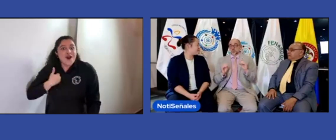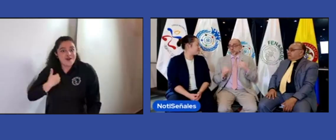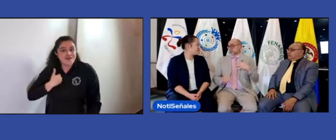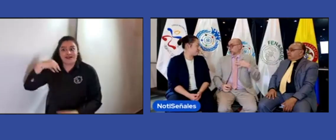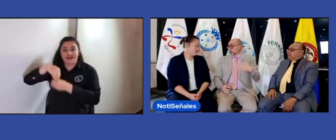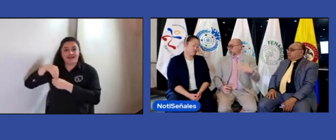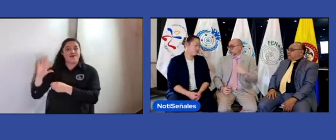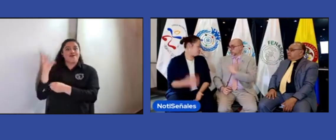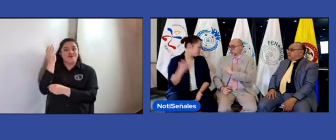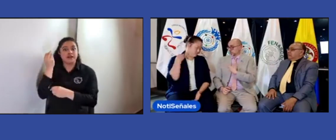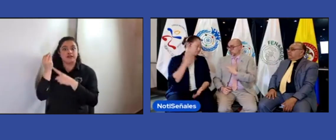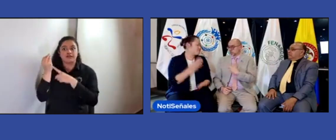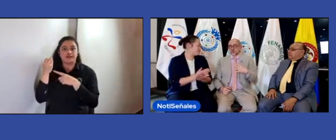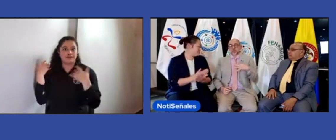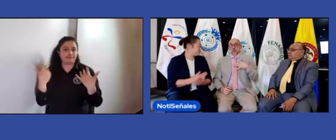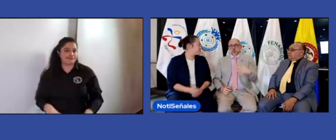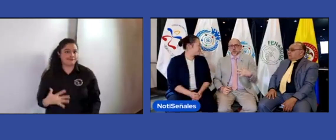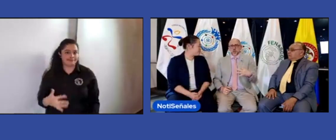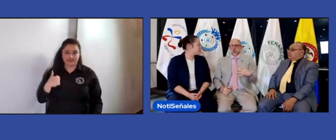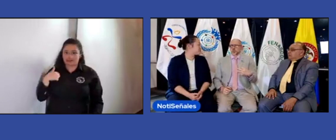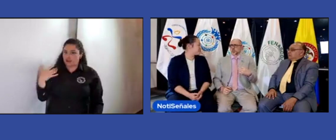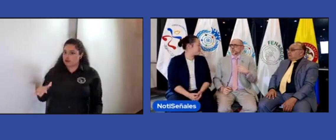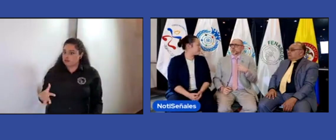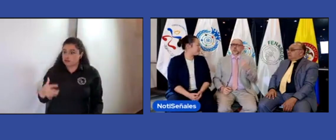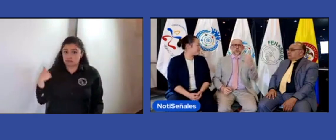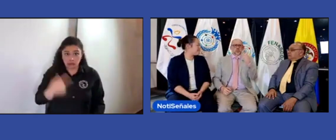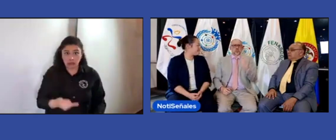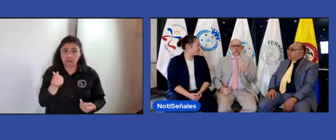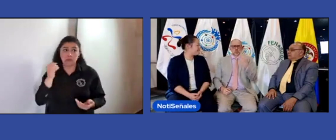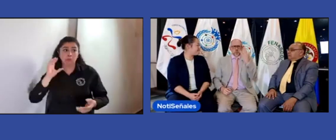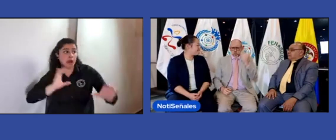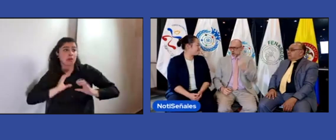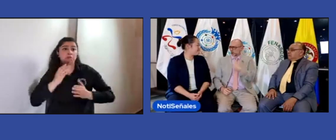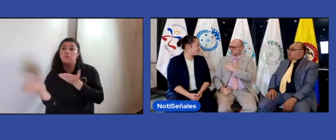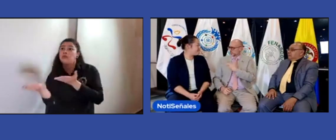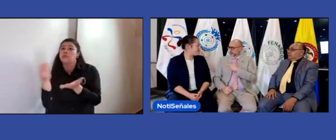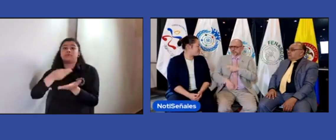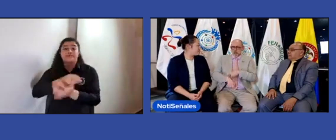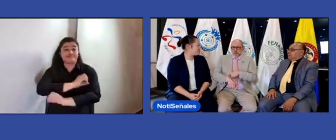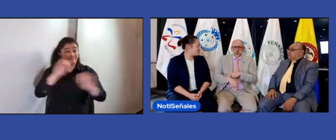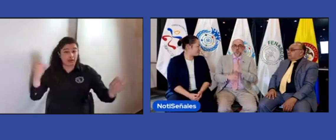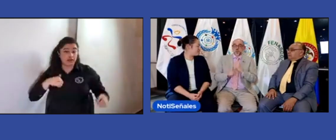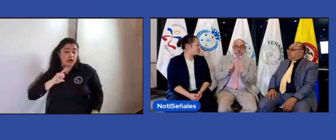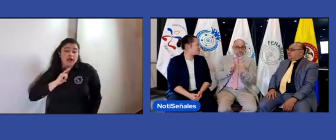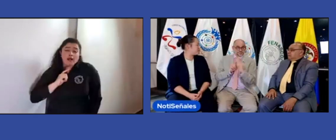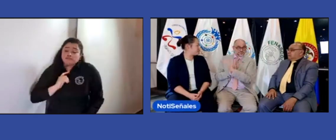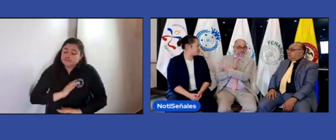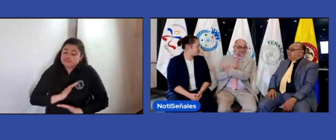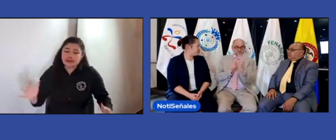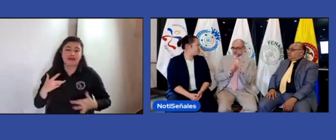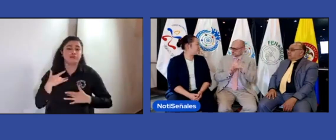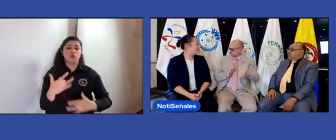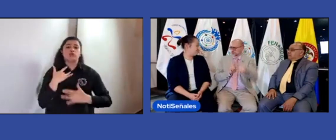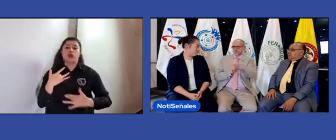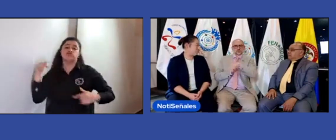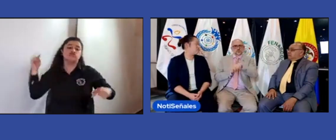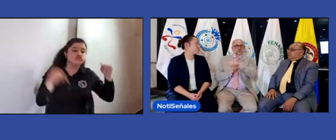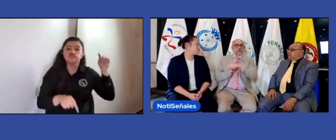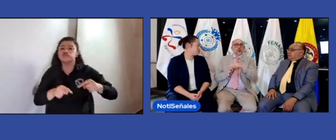momento Elizabeth, y se hace un trabajo voluntario, ¿verdad, Elizabeth? Elizabeth dice así, completamente voluntario. Nosotros donamos de nuestro